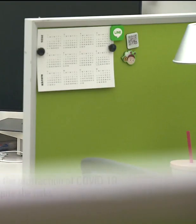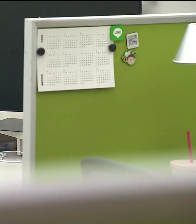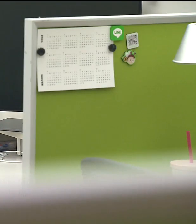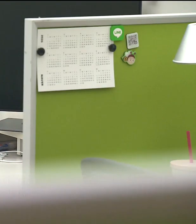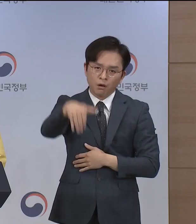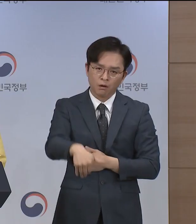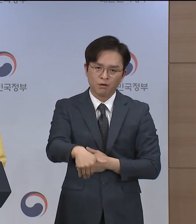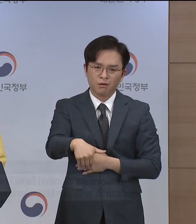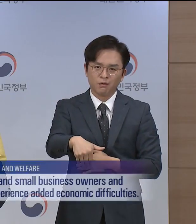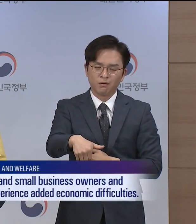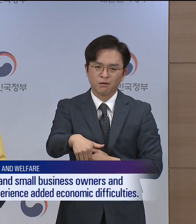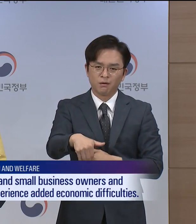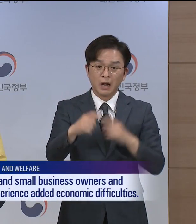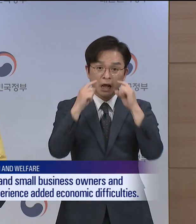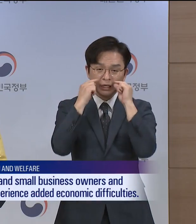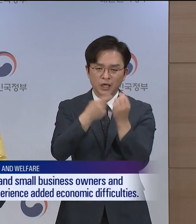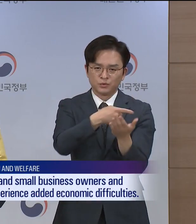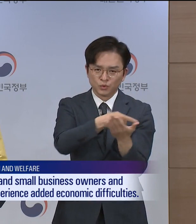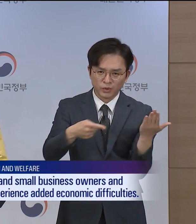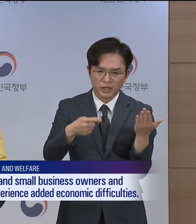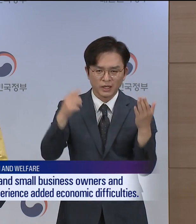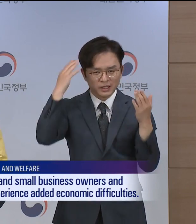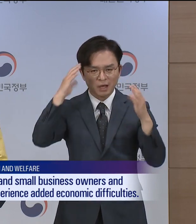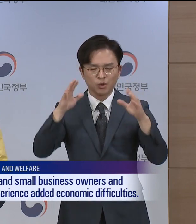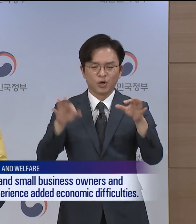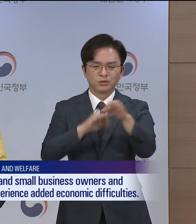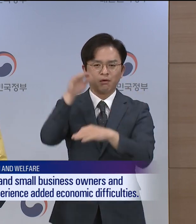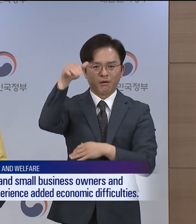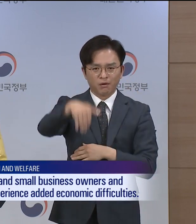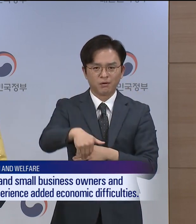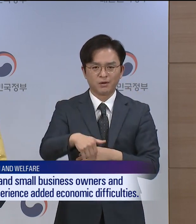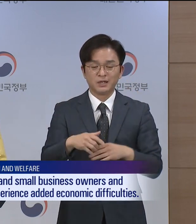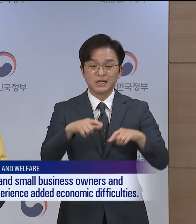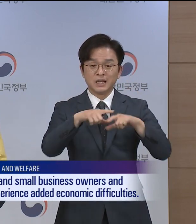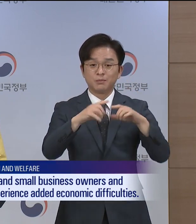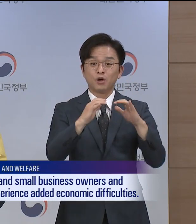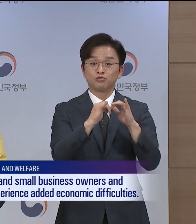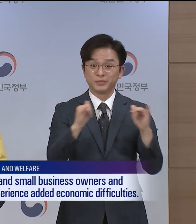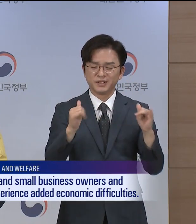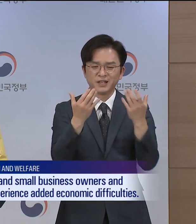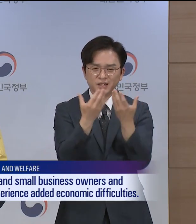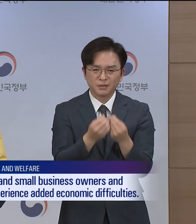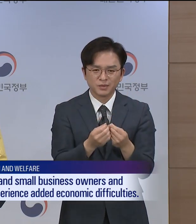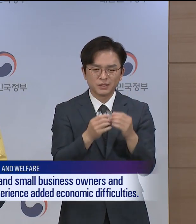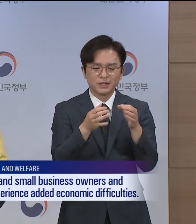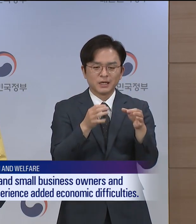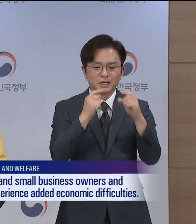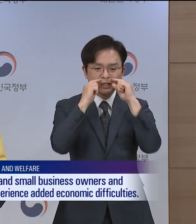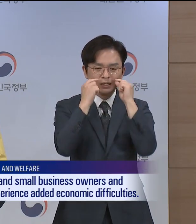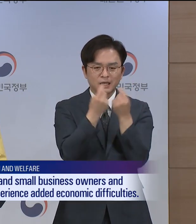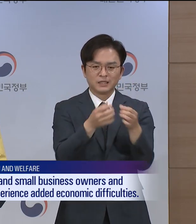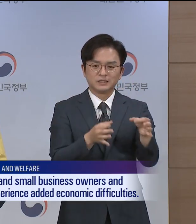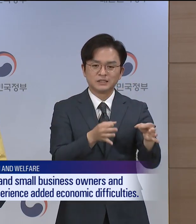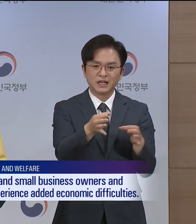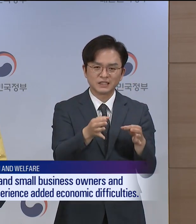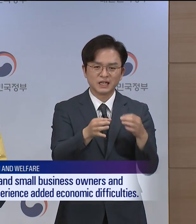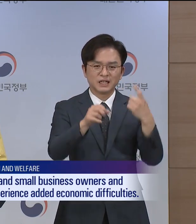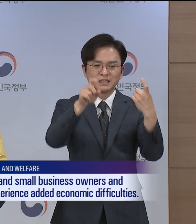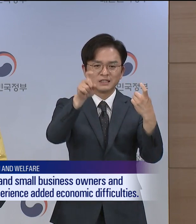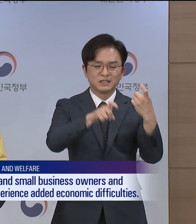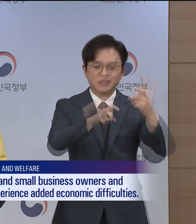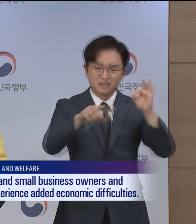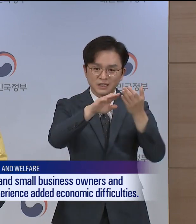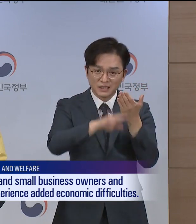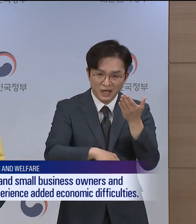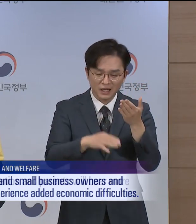risks. 국민들의 일상에 많은 제약이 발생하고 소상공인과 취약계층을 중심으로 경제적인 어려움이